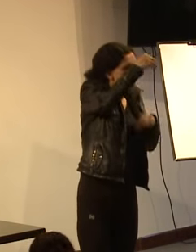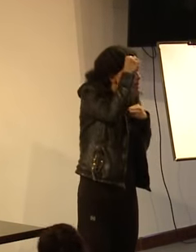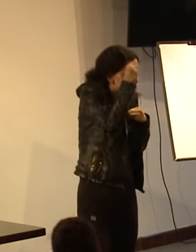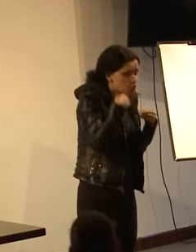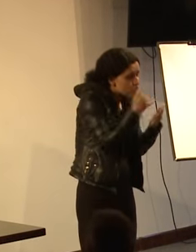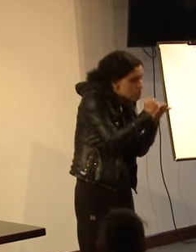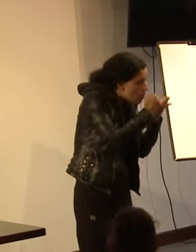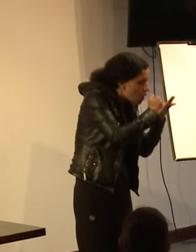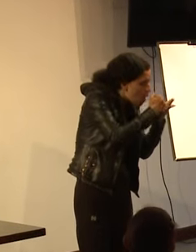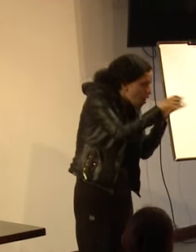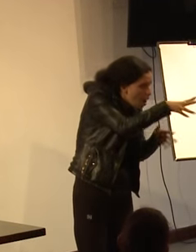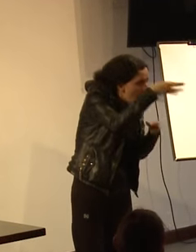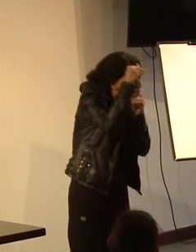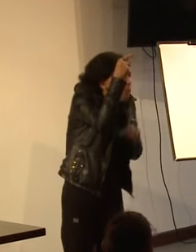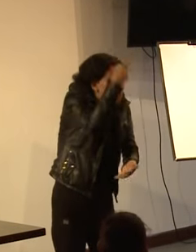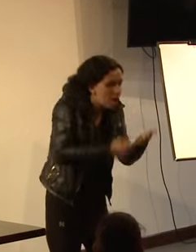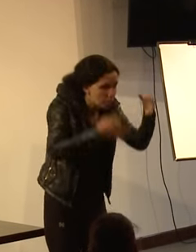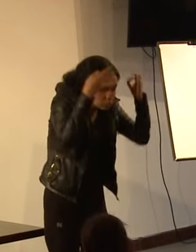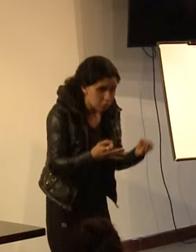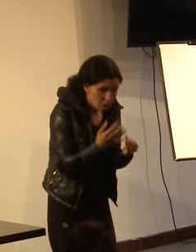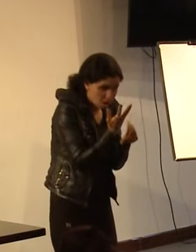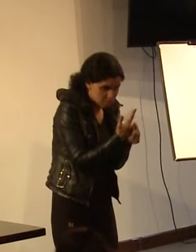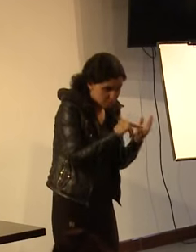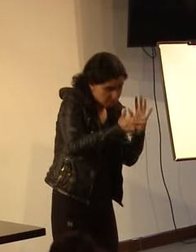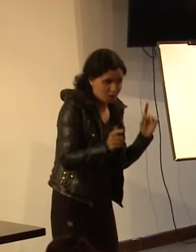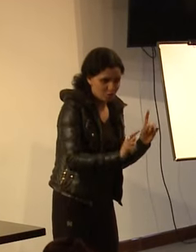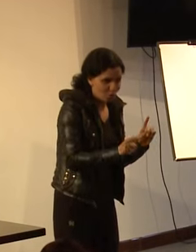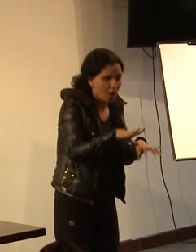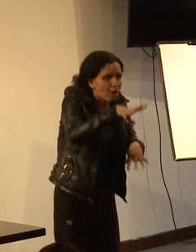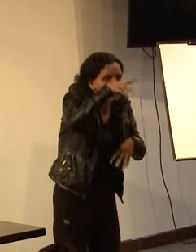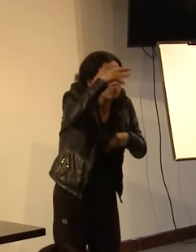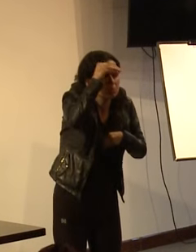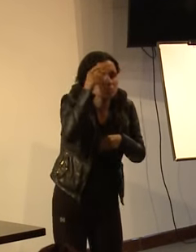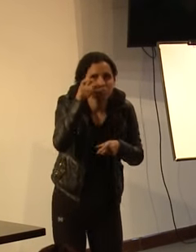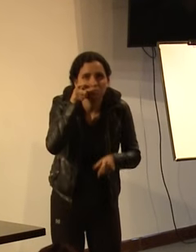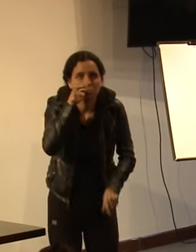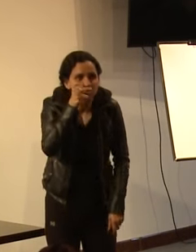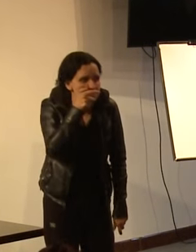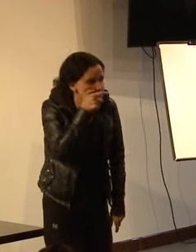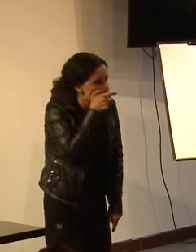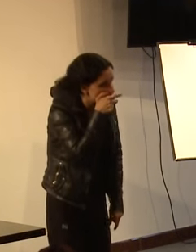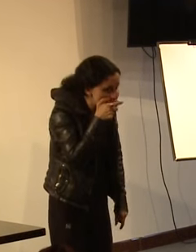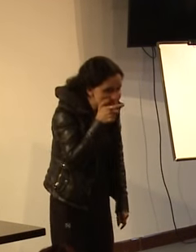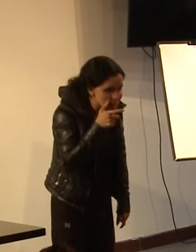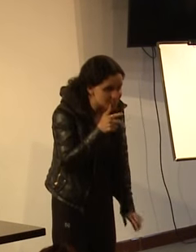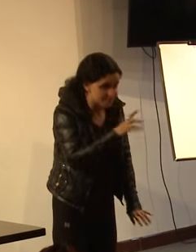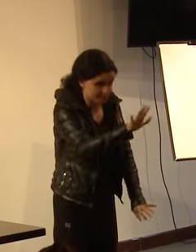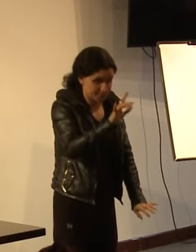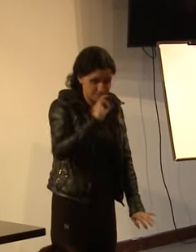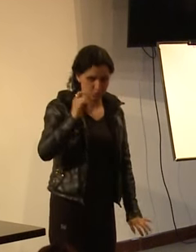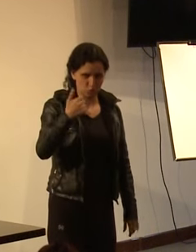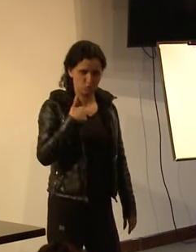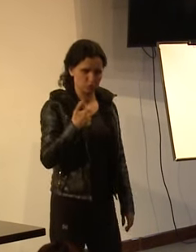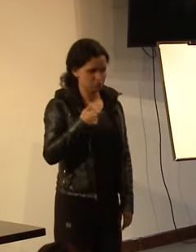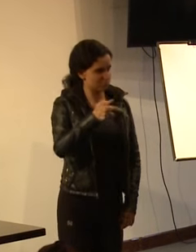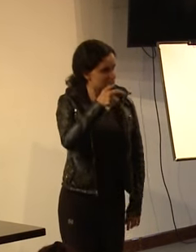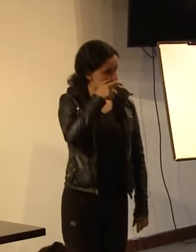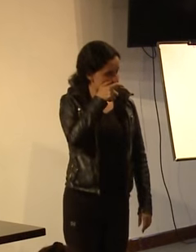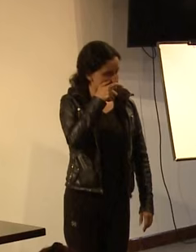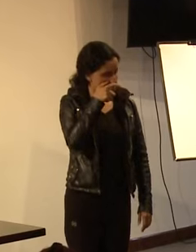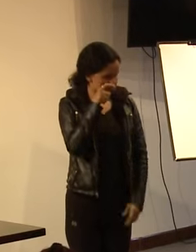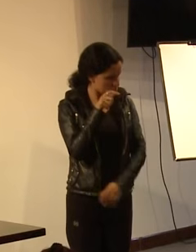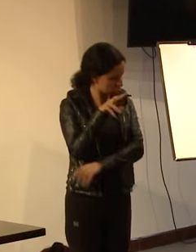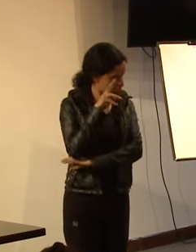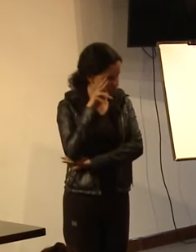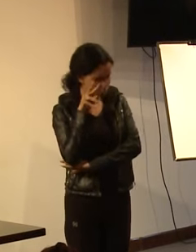observar. Entonces, ahora les hago una pregunta un poquito más larga. ¿Será que si uno es buen observador, y ya no solamente